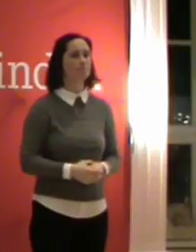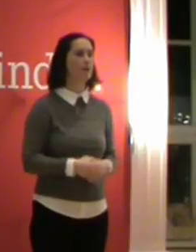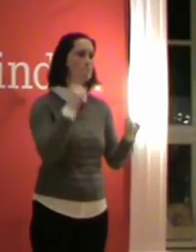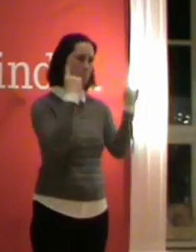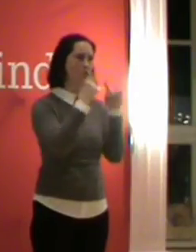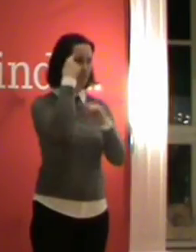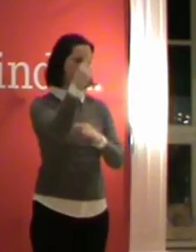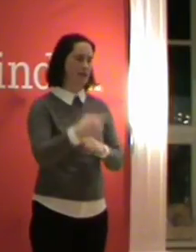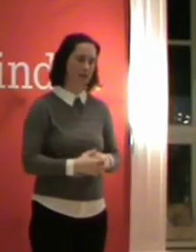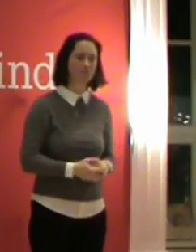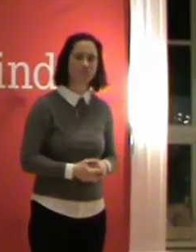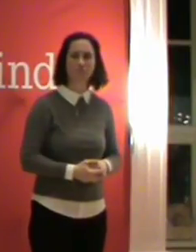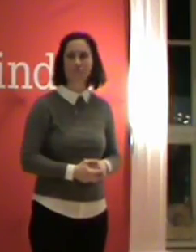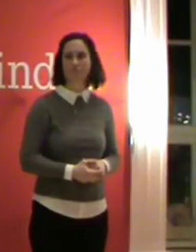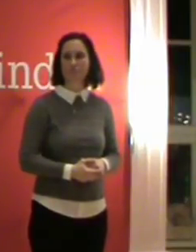zufrieden.